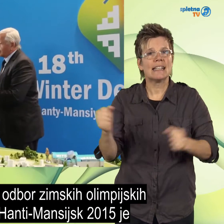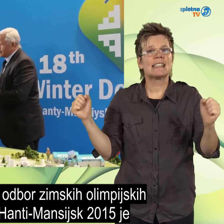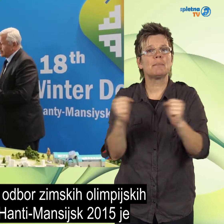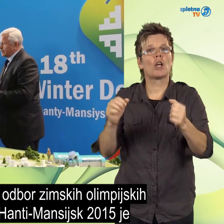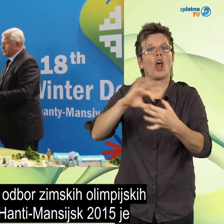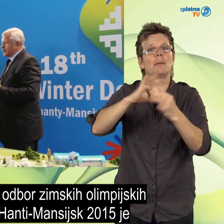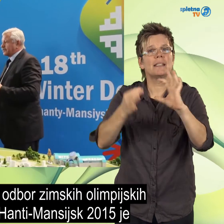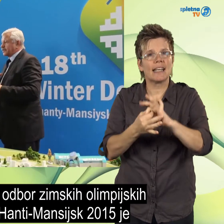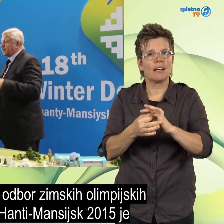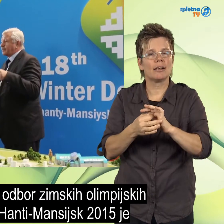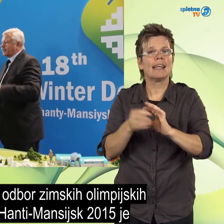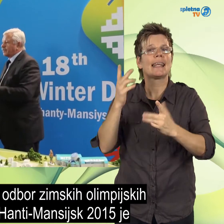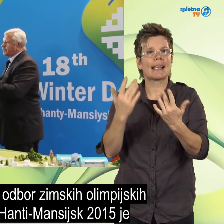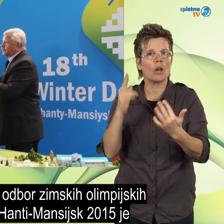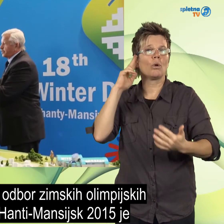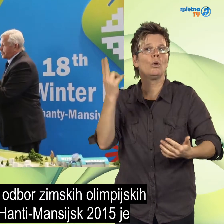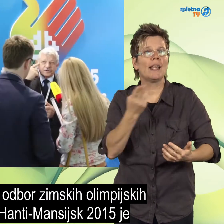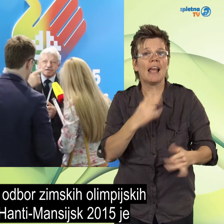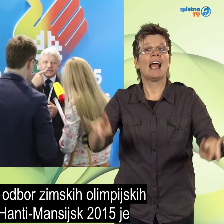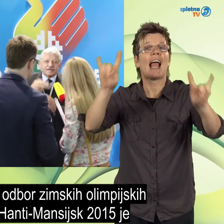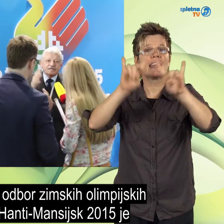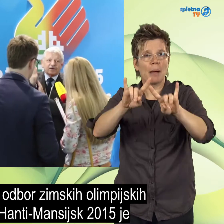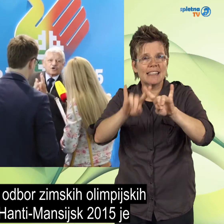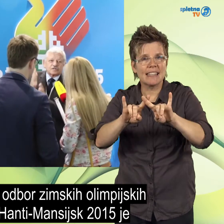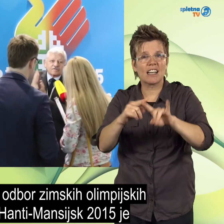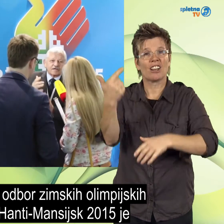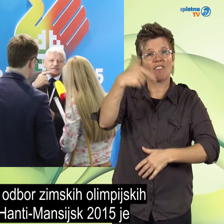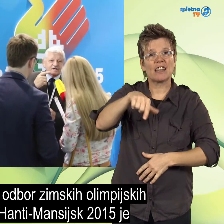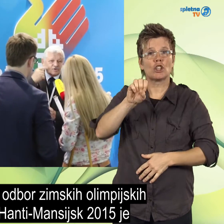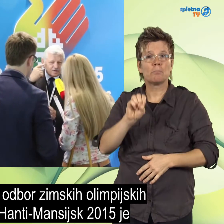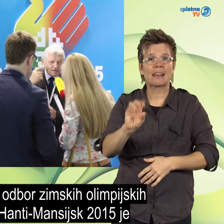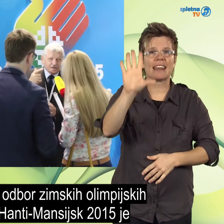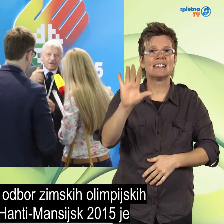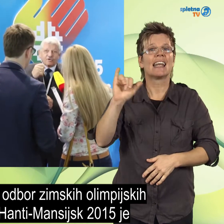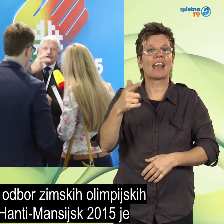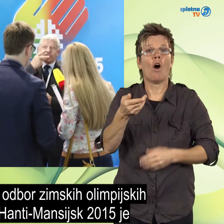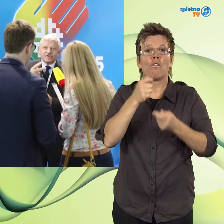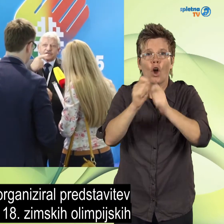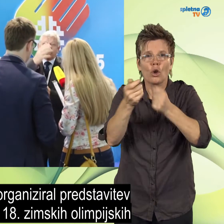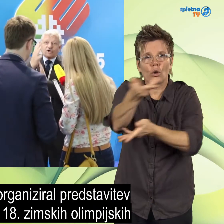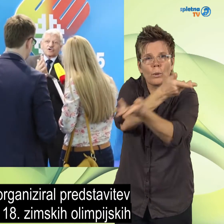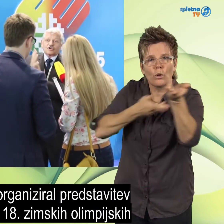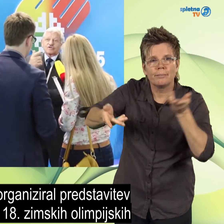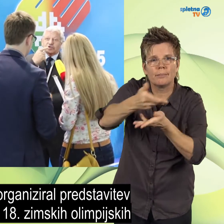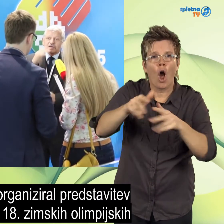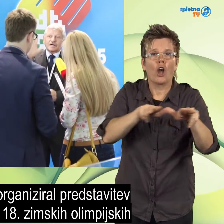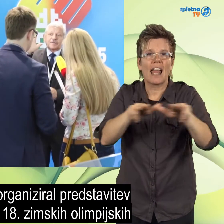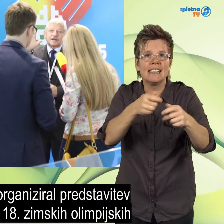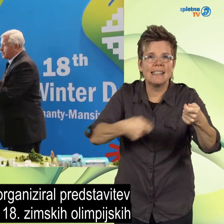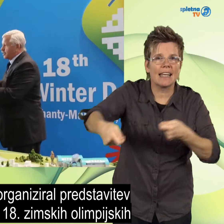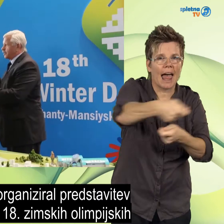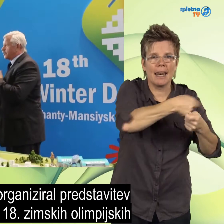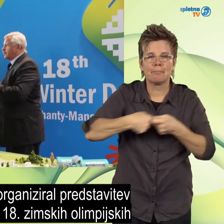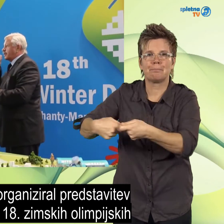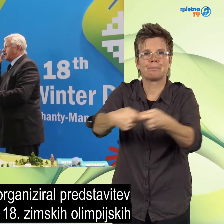Organizacijski odbor zimskih olimpijskih iger gluhih Hanti Mansisk 2015 je na forumu organiziral